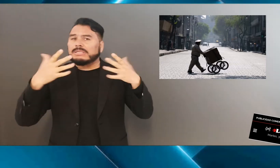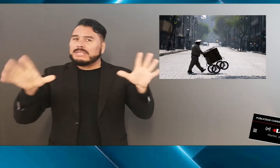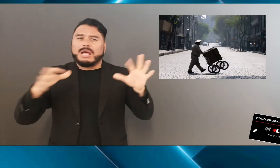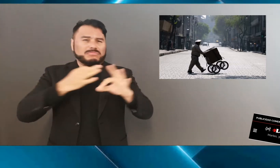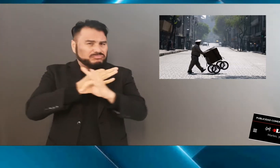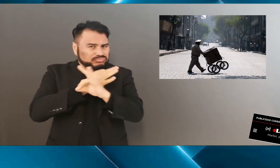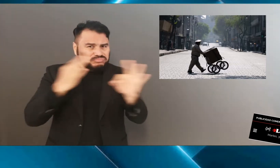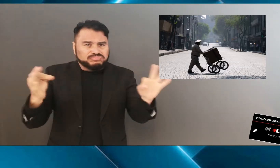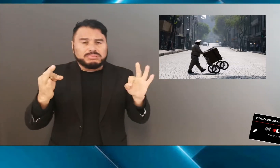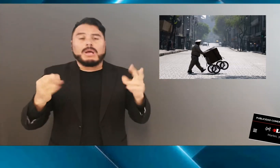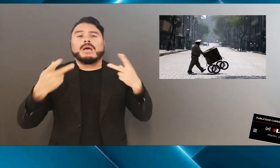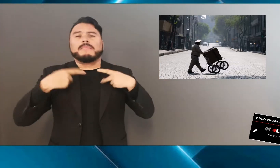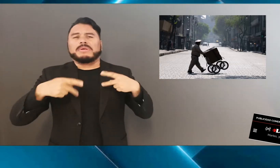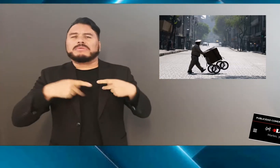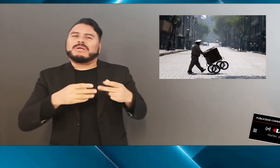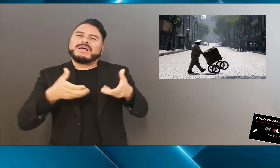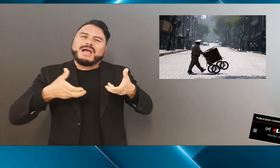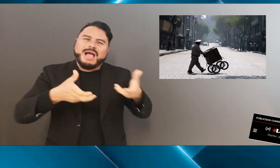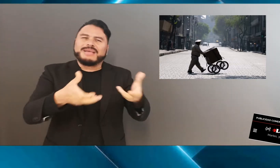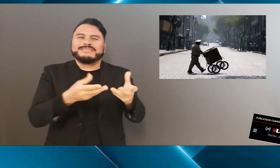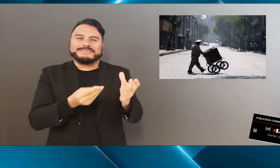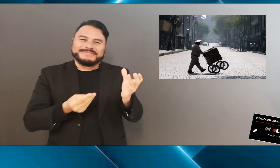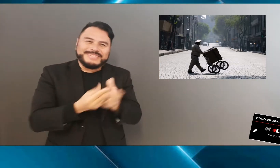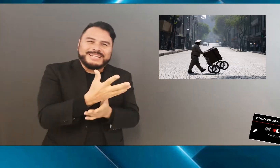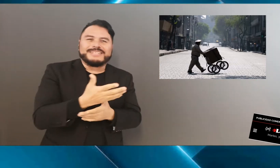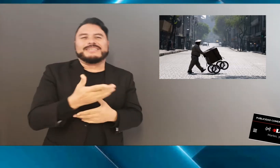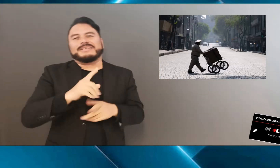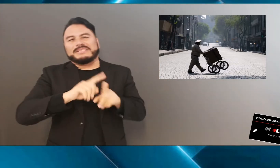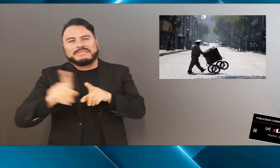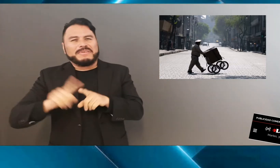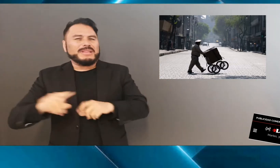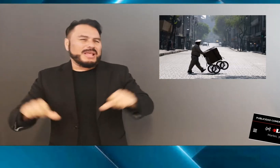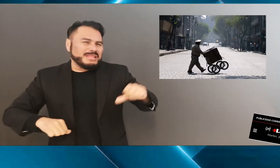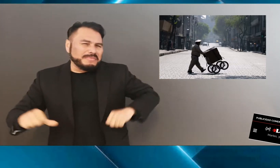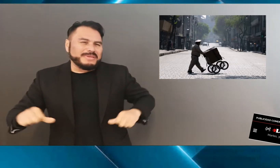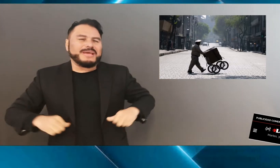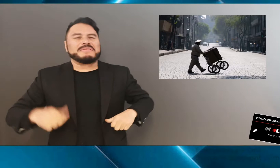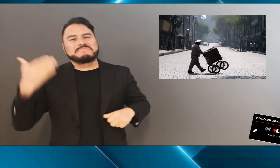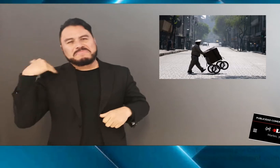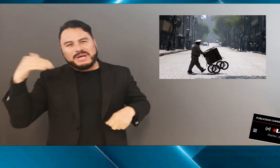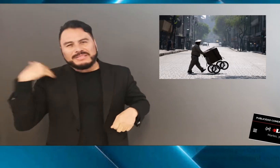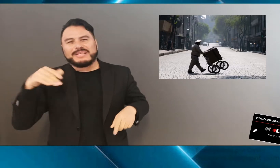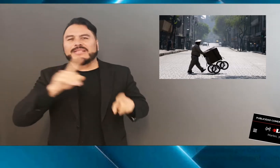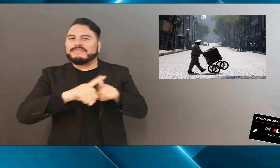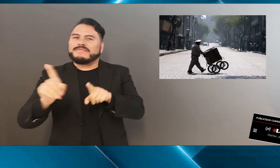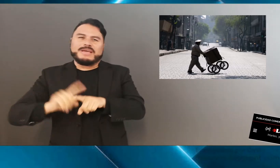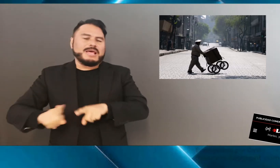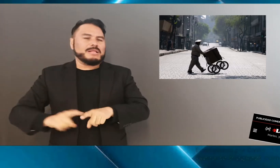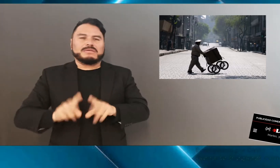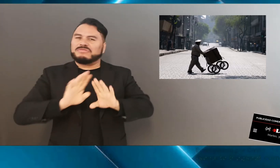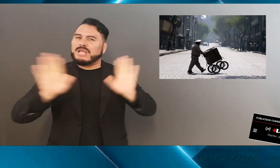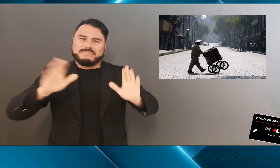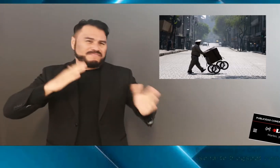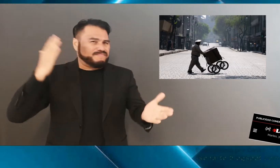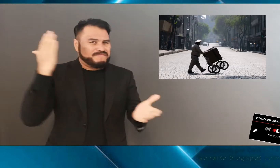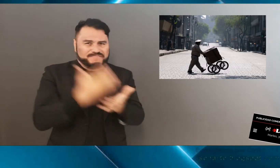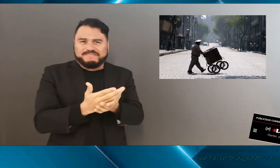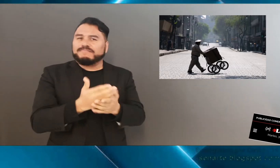de la República, se ha anunciado la suspensión inmediata de las actividades no esenciales en el sector público, privado